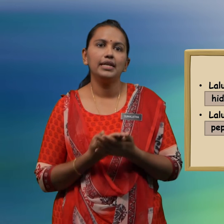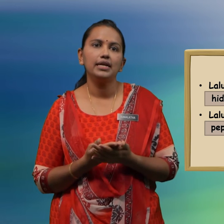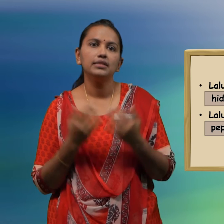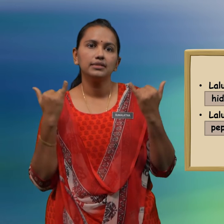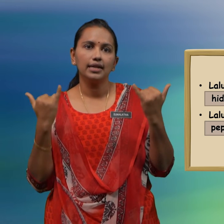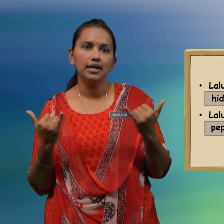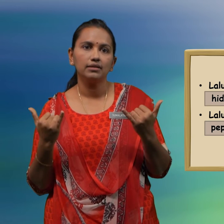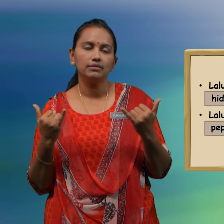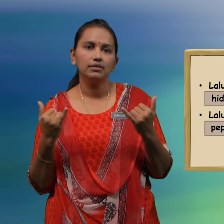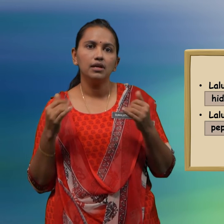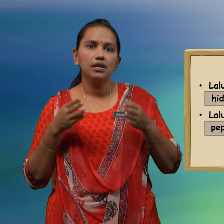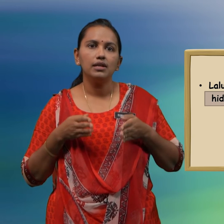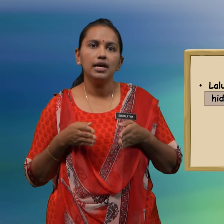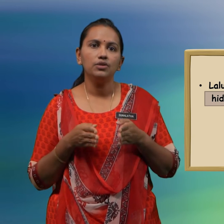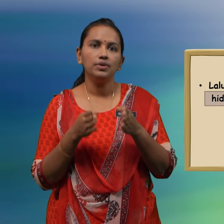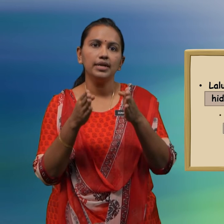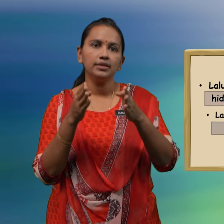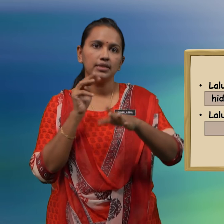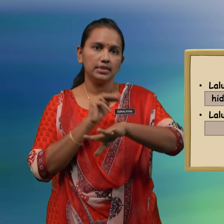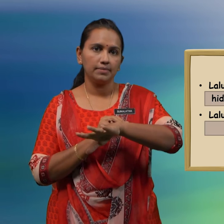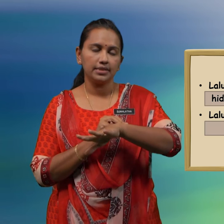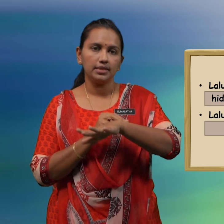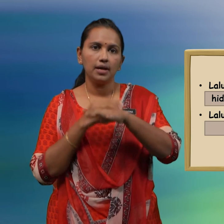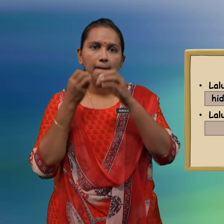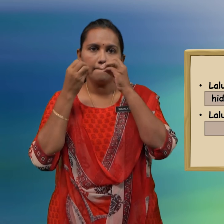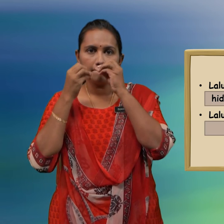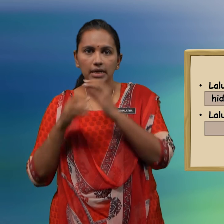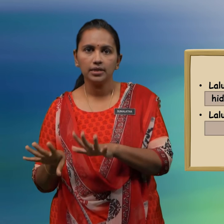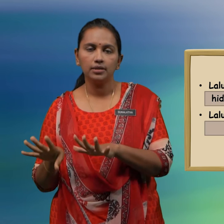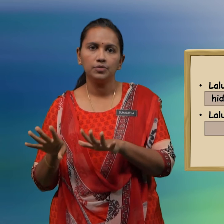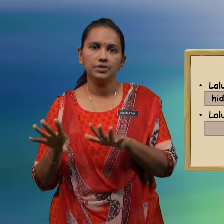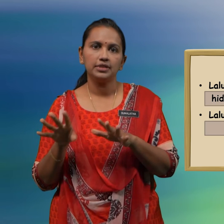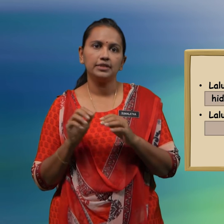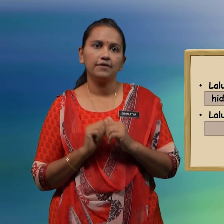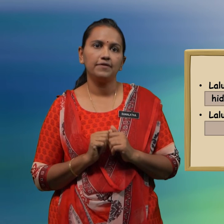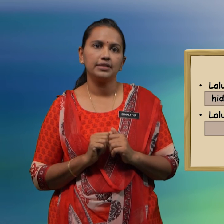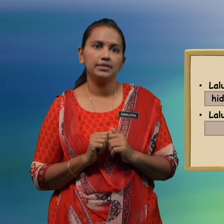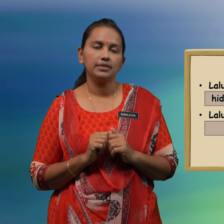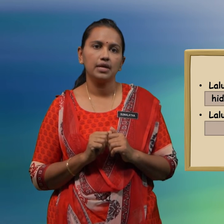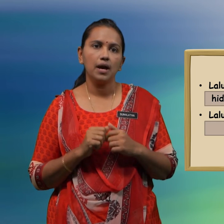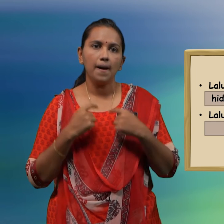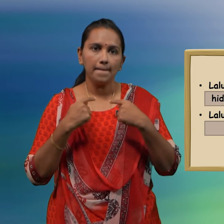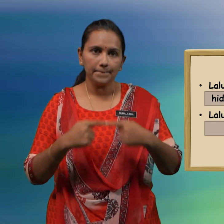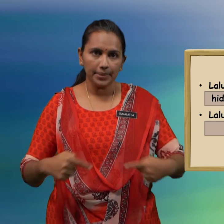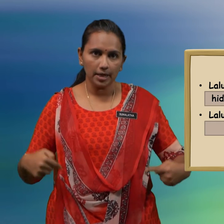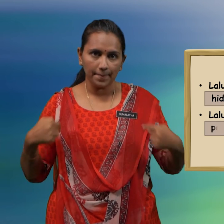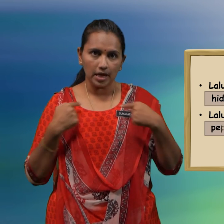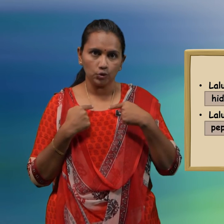Baiklah, sekarang laluan semasa menghembus nafas, peparu,